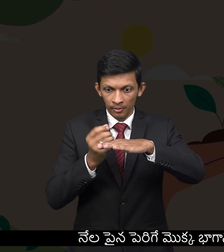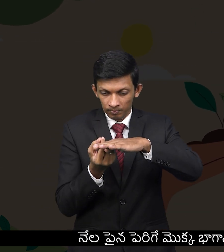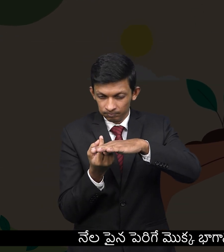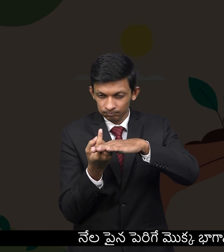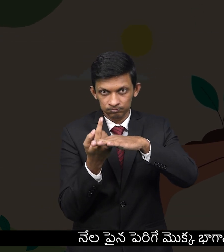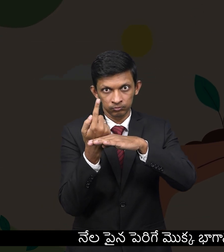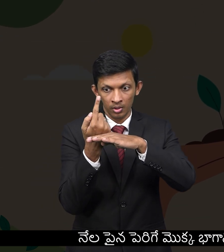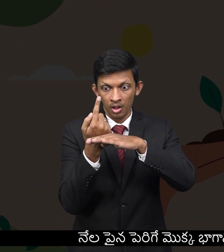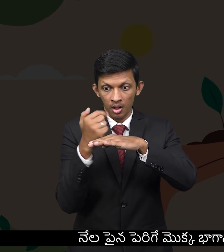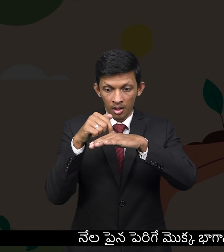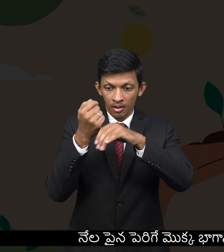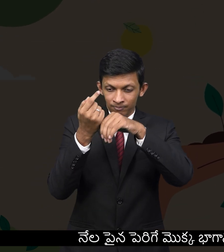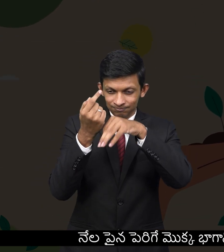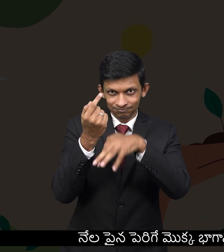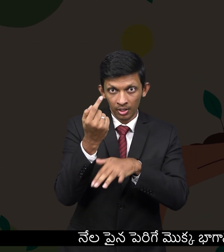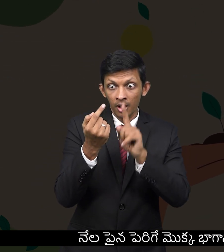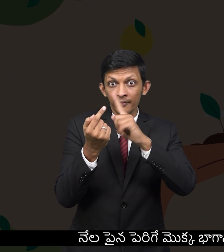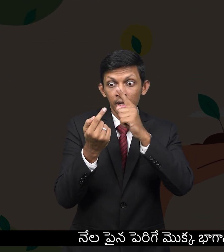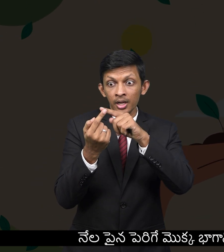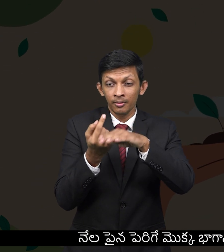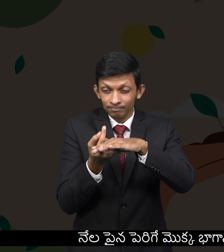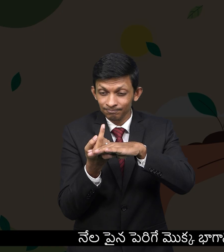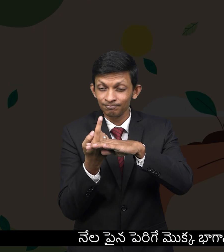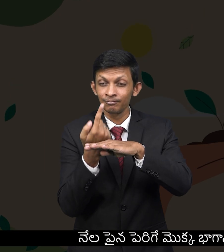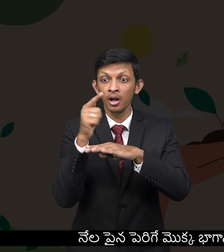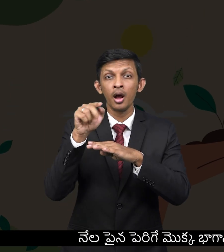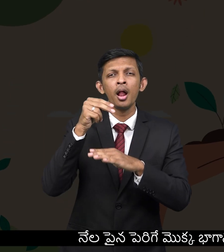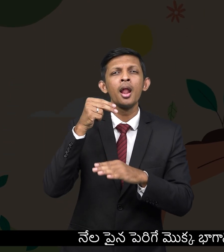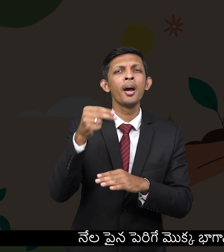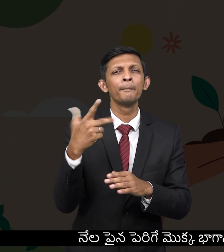నేలపై పెరిగే మొక్క భాగాన్ని కాండం వ్యవస్థ అంటారు.